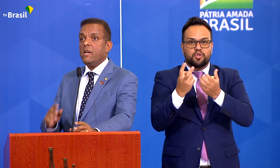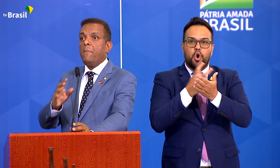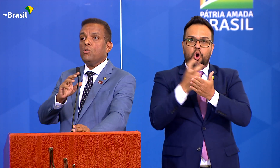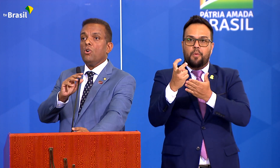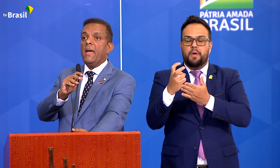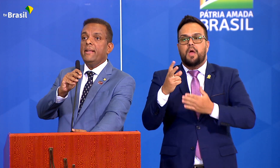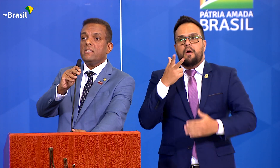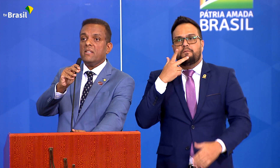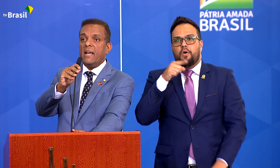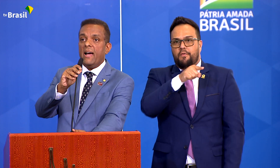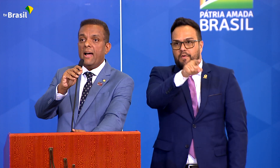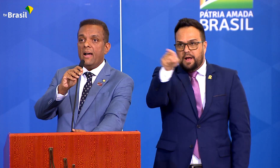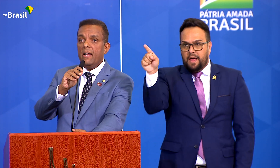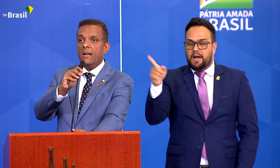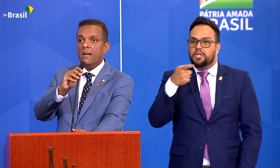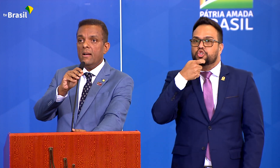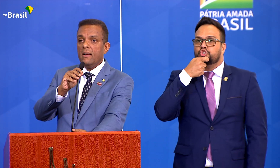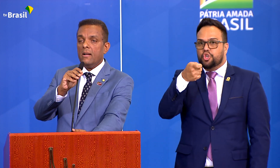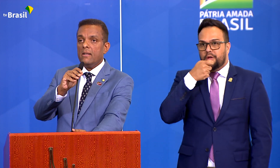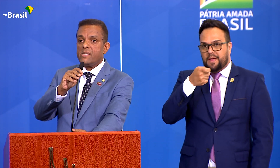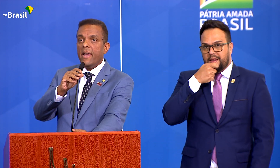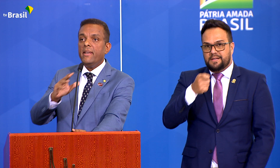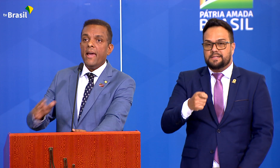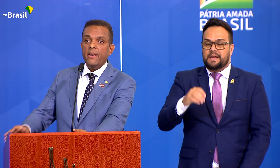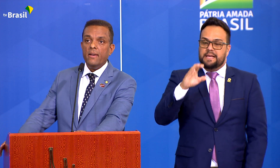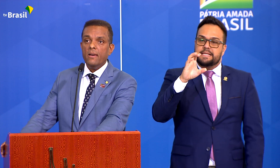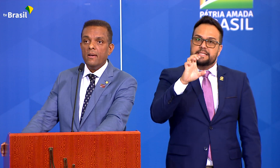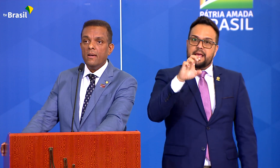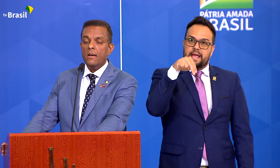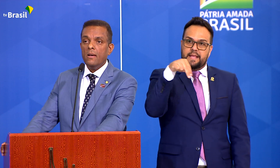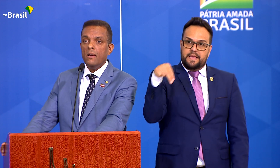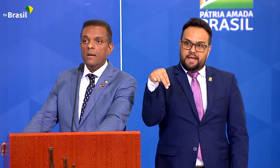eu quero dizer para o jornalista da CNN